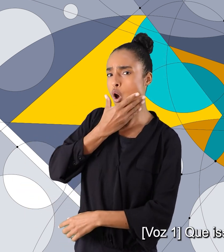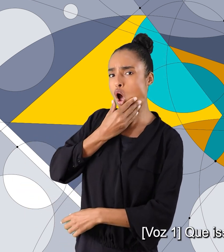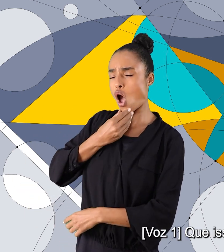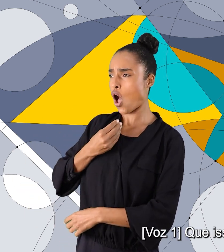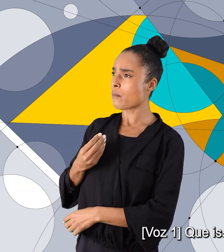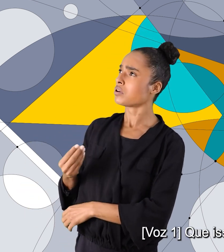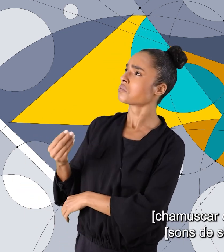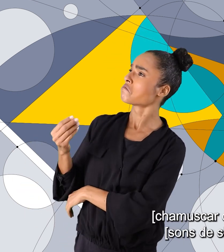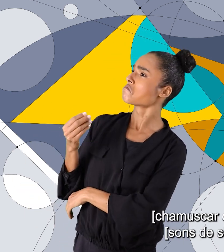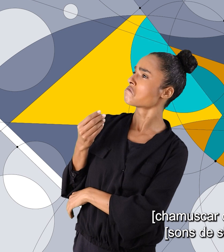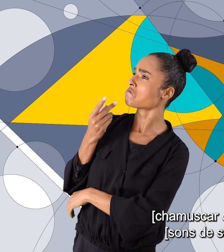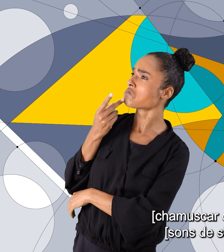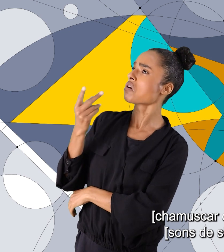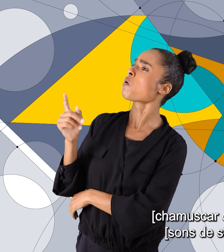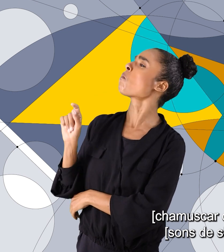Que isso, mané?